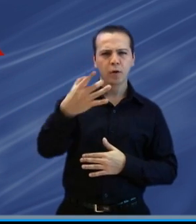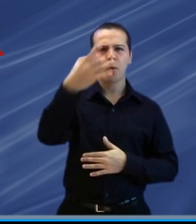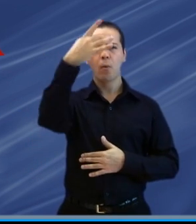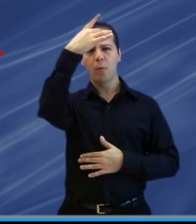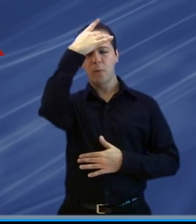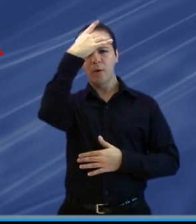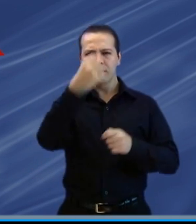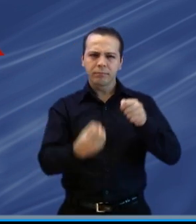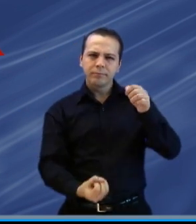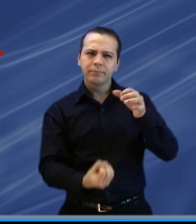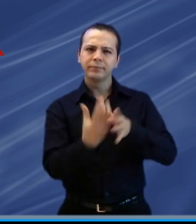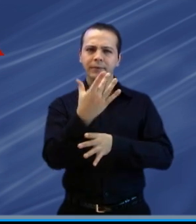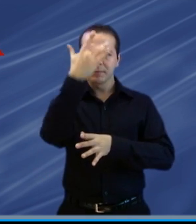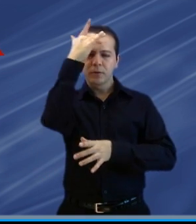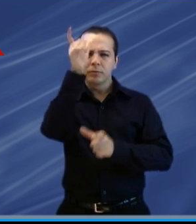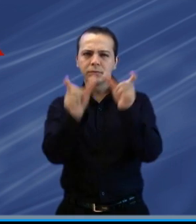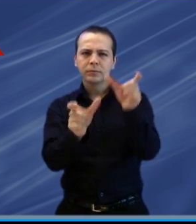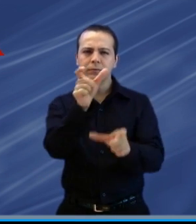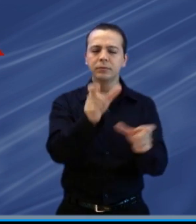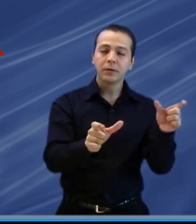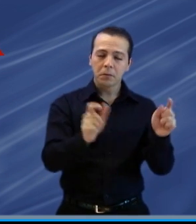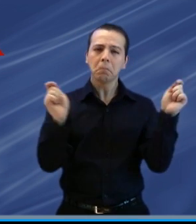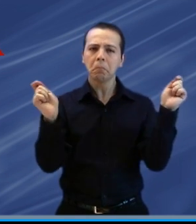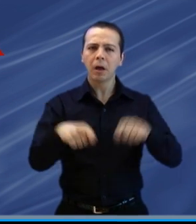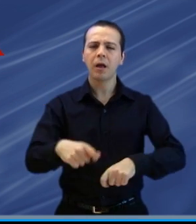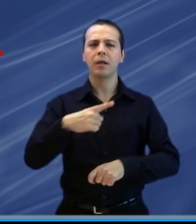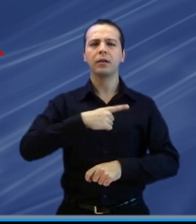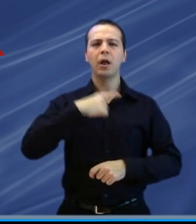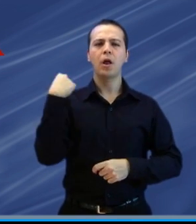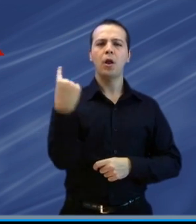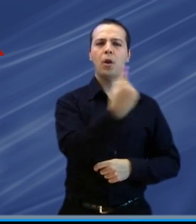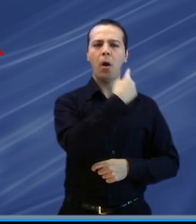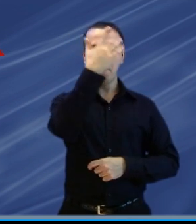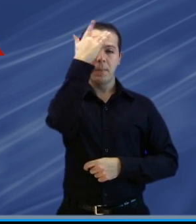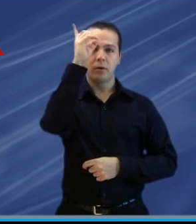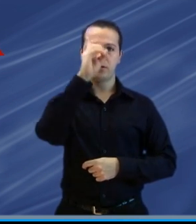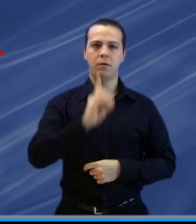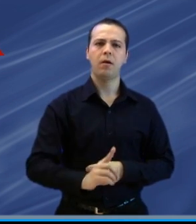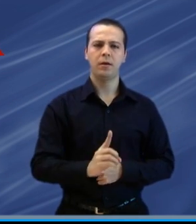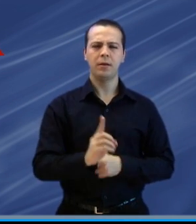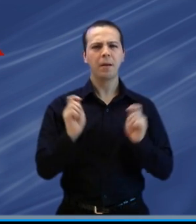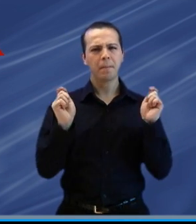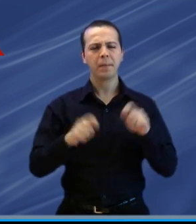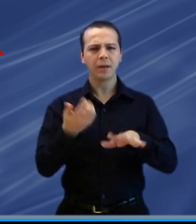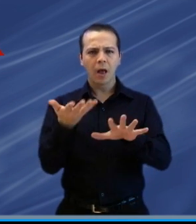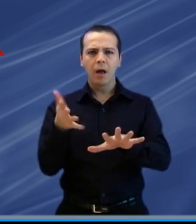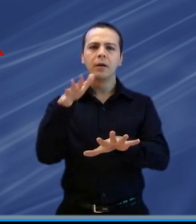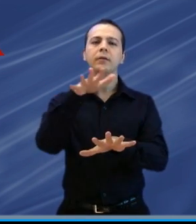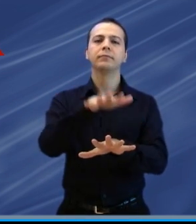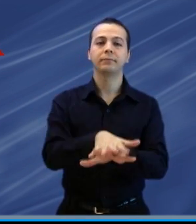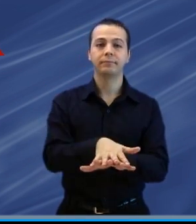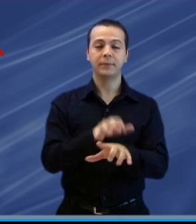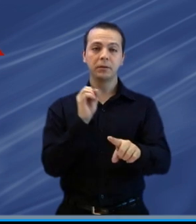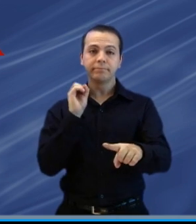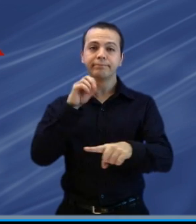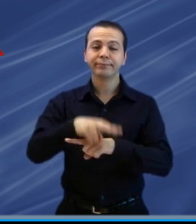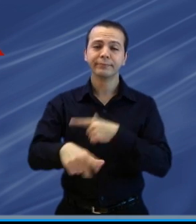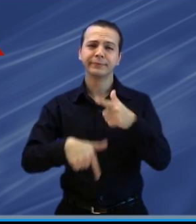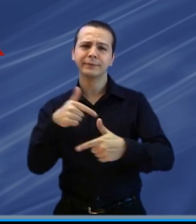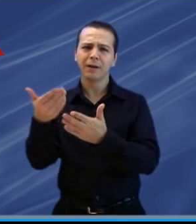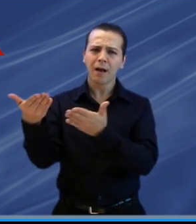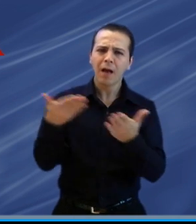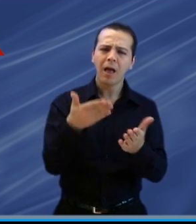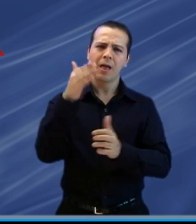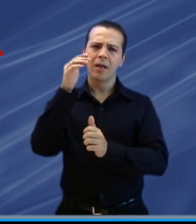consciência de que, de alguma forma, as pessoas com deficiência têm que ser integradas, têm que ser trazidas